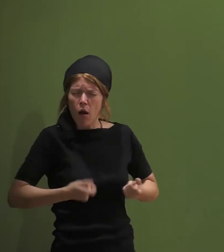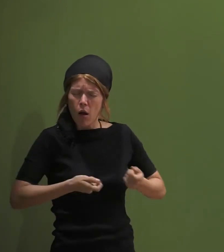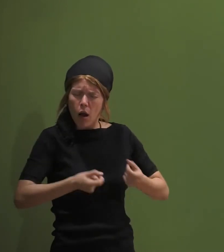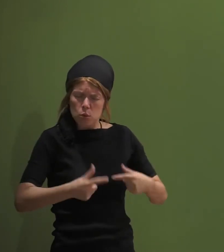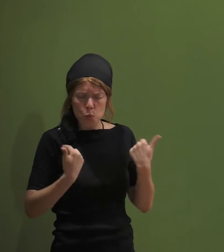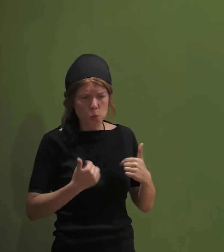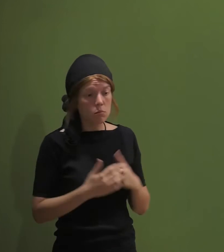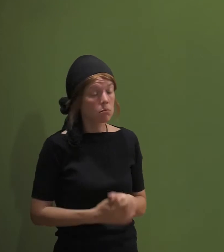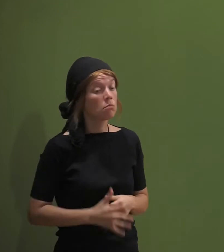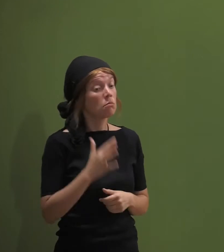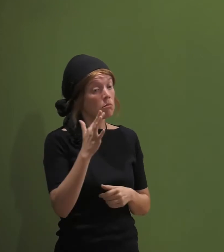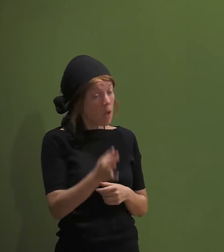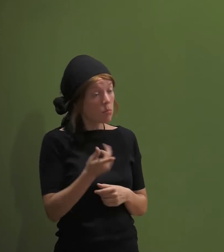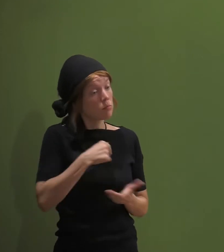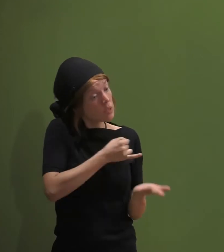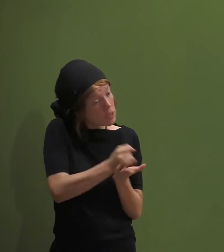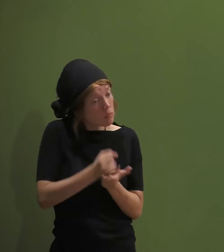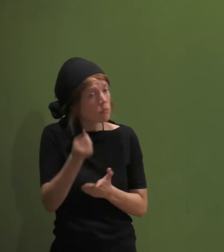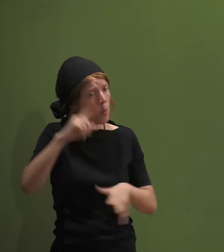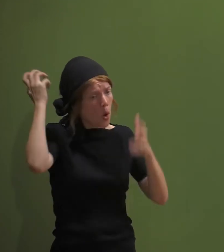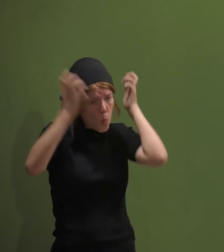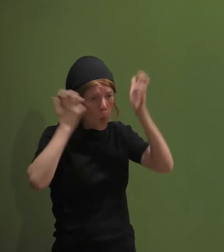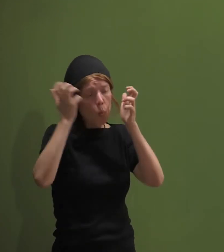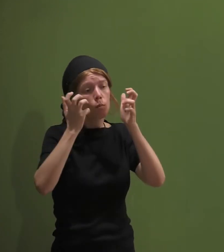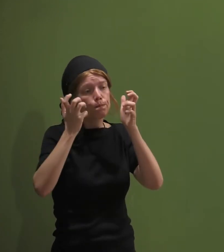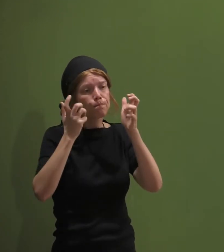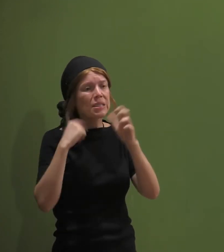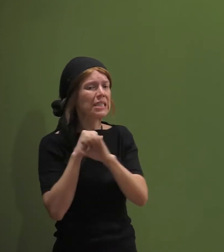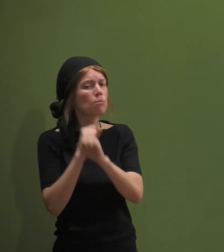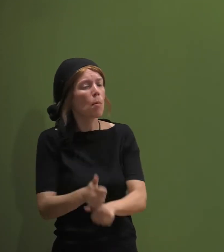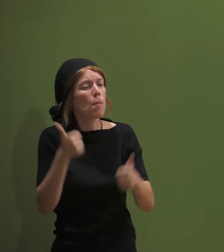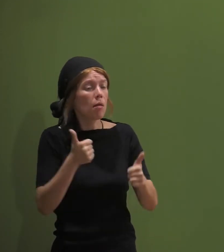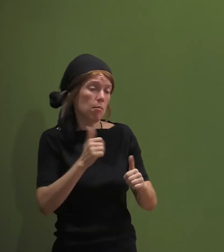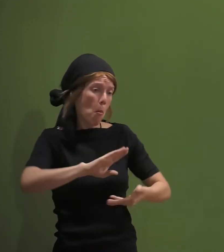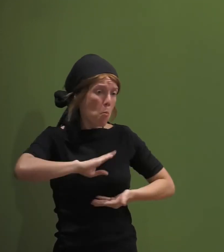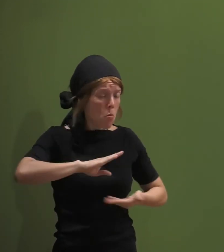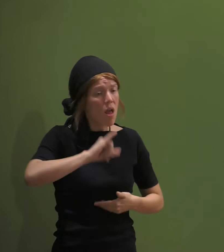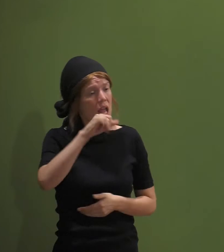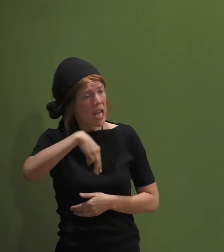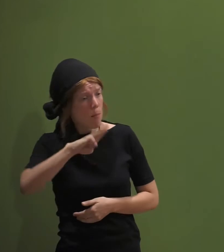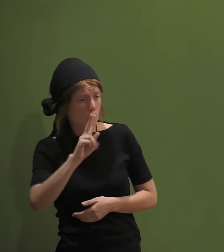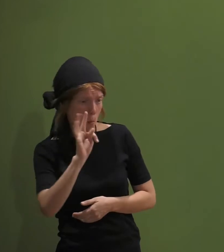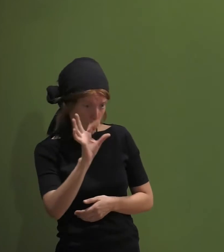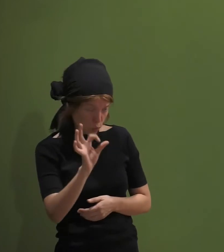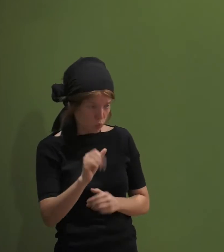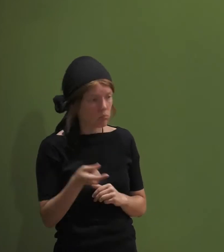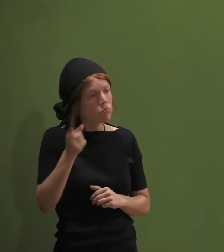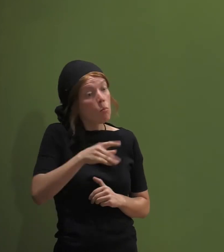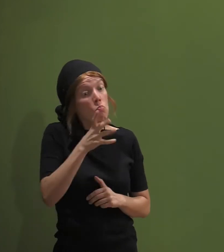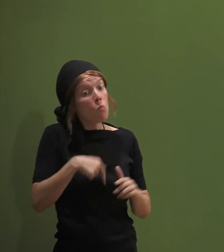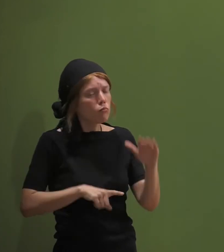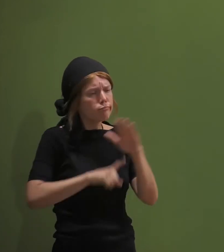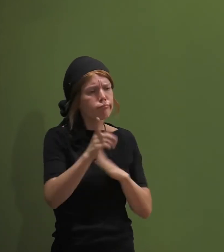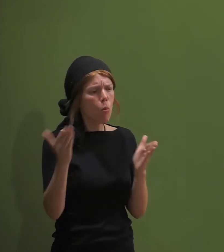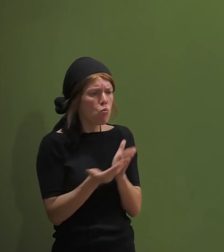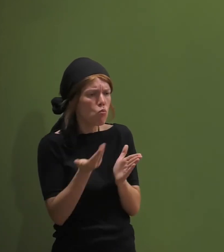mantenimiento. Además, tanto la agricultura como la ganadería se han hecho más dependientes de los proveedores de inputs. Asimismo, y puesto que los incrementos